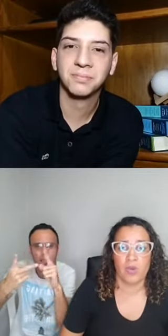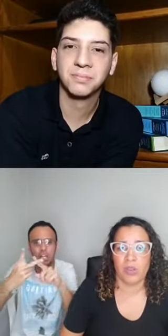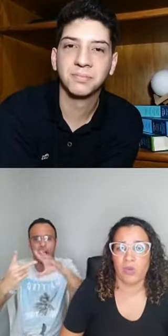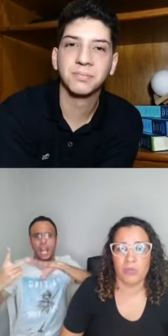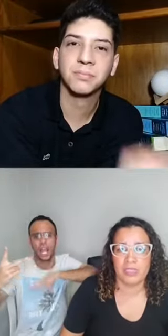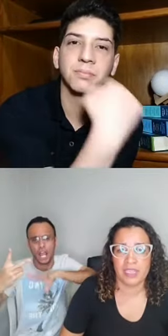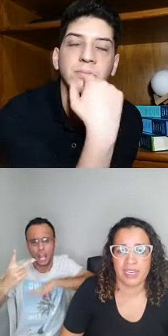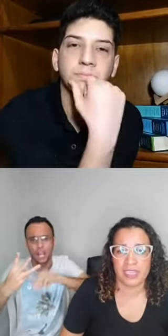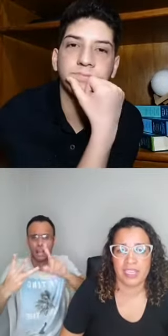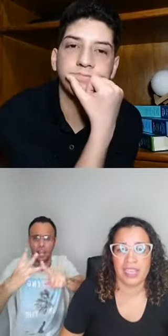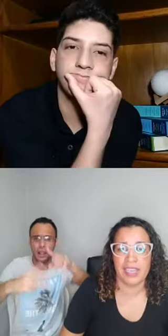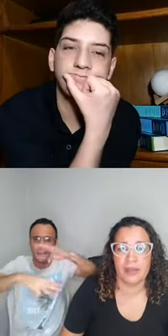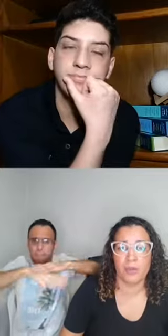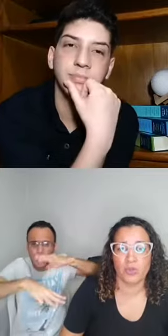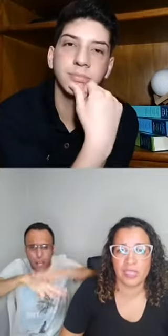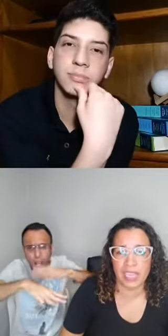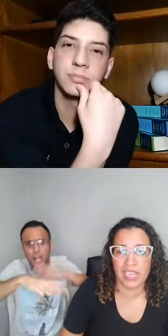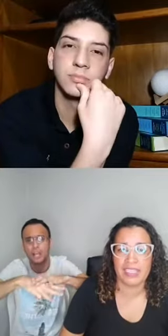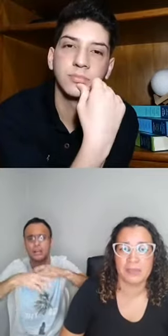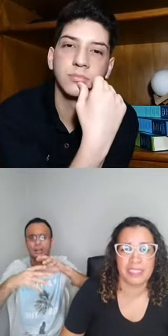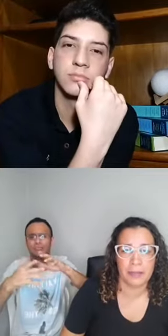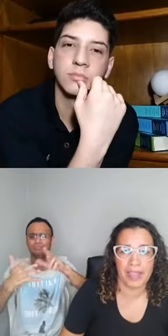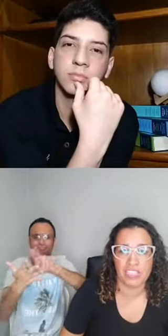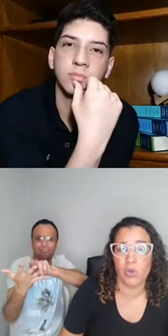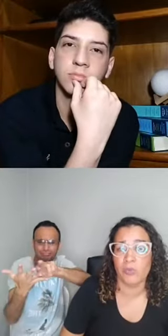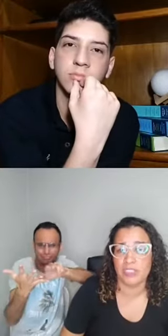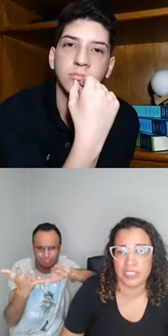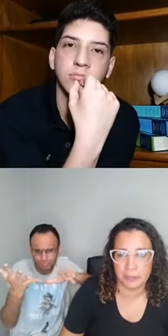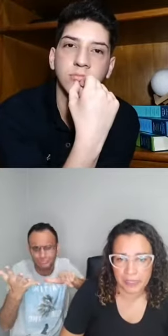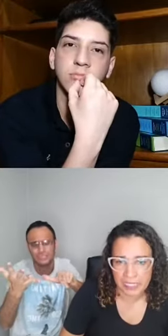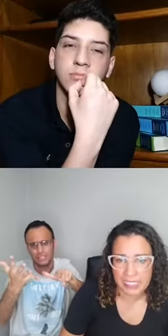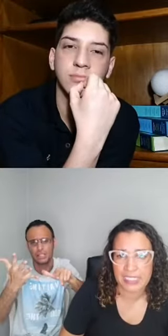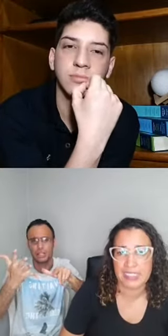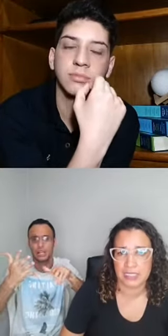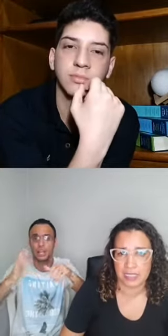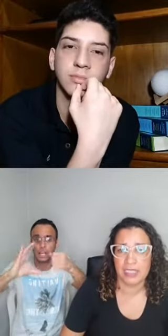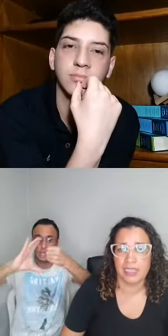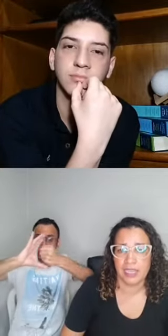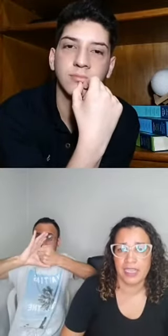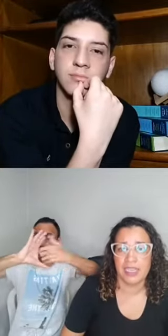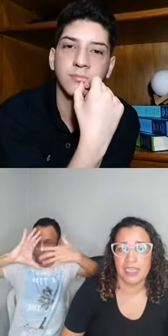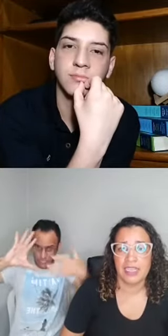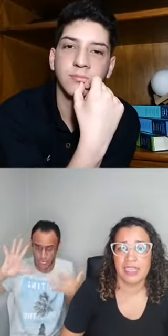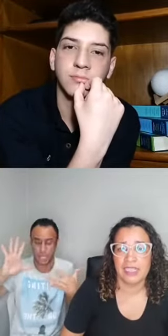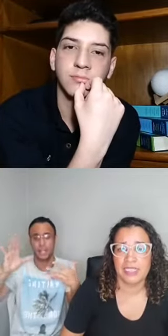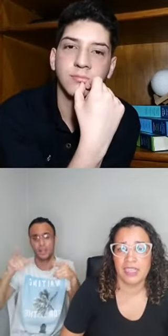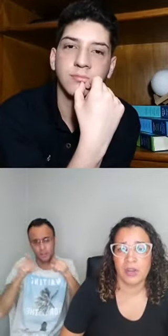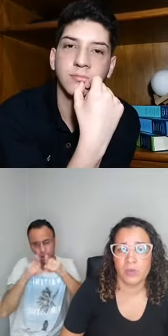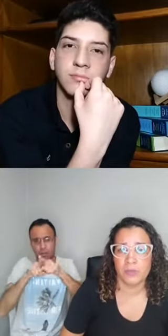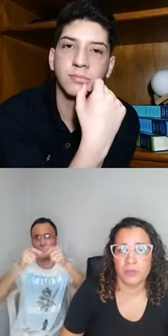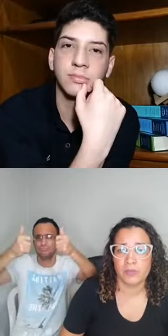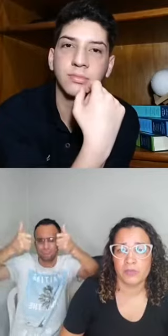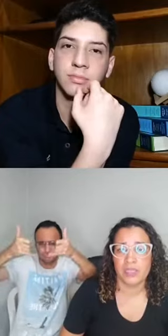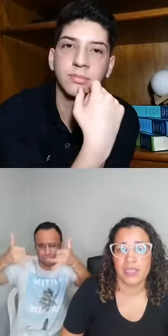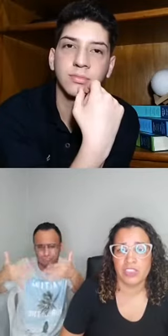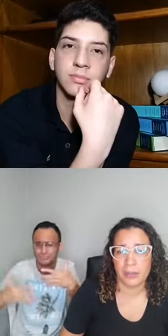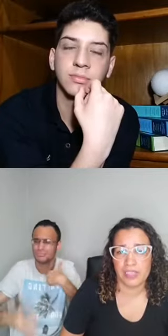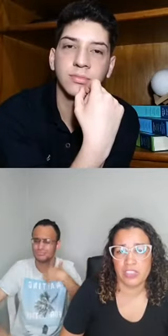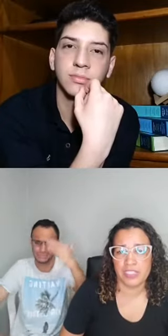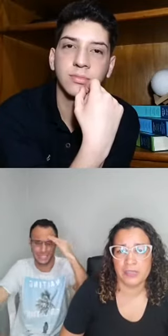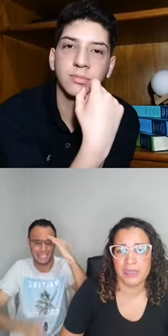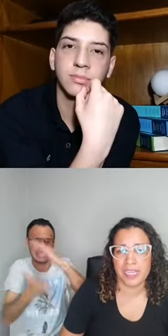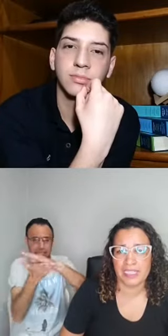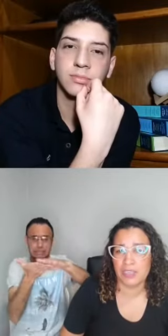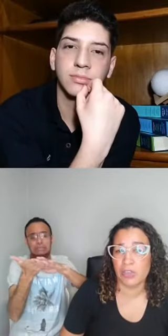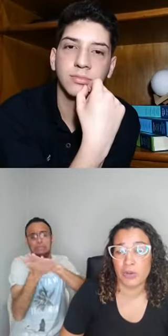Então, algumas características, português, matemática, algumas disciplinas, né? Então, também